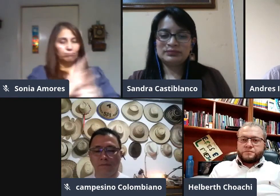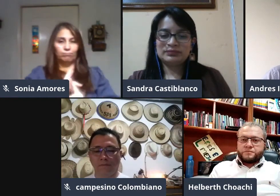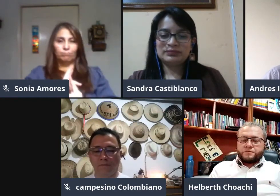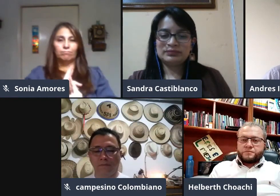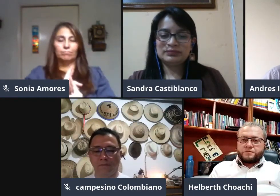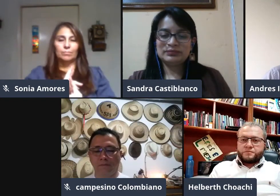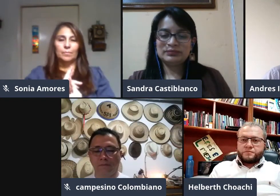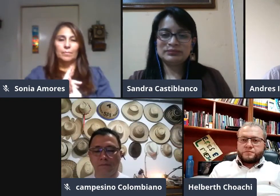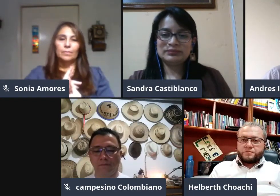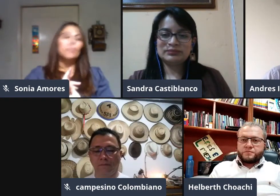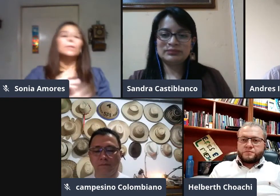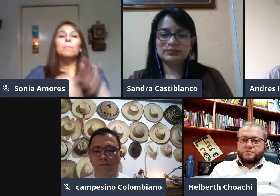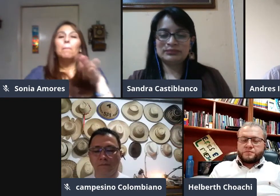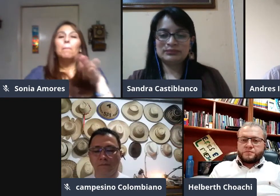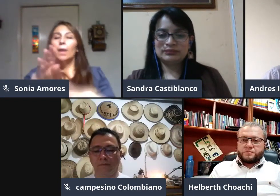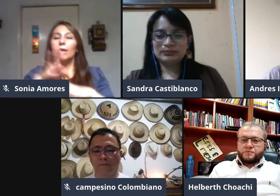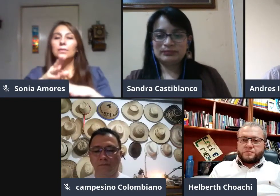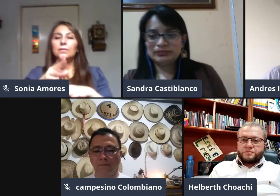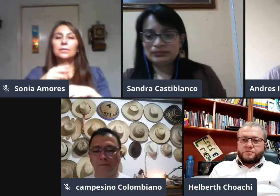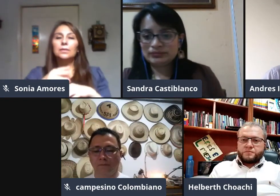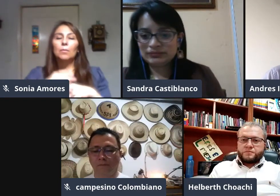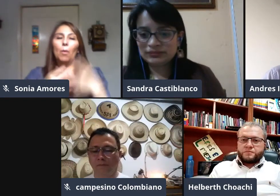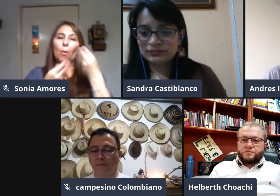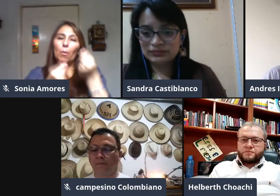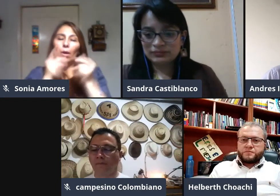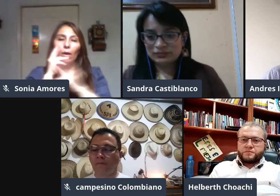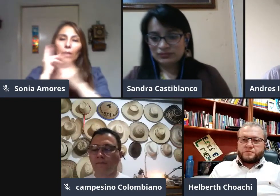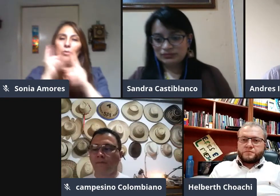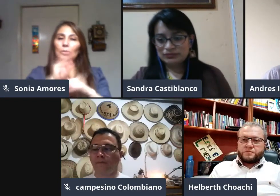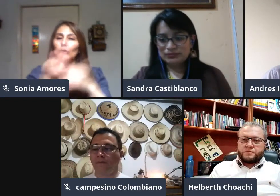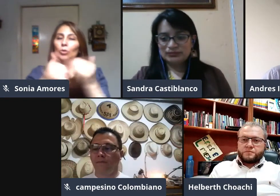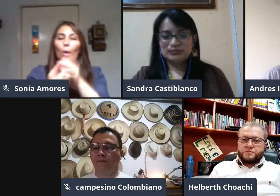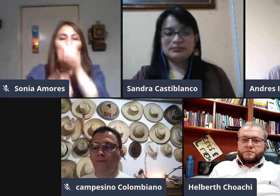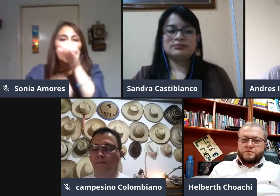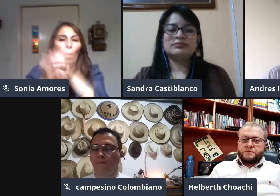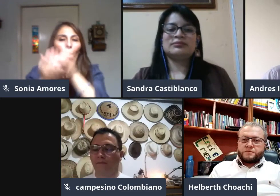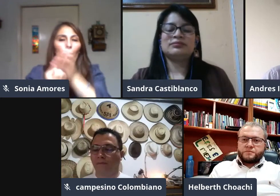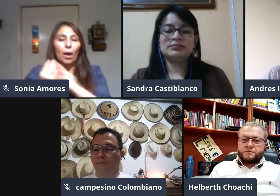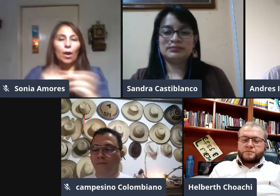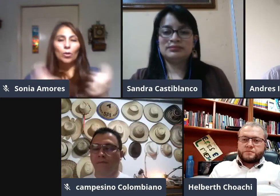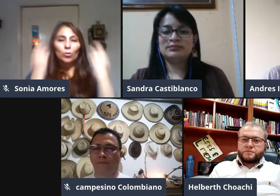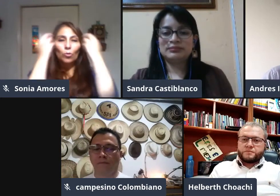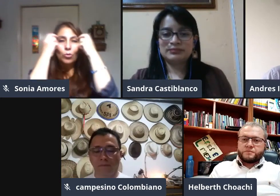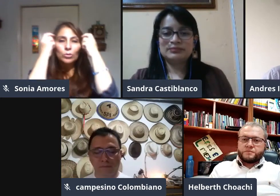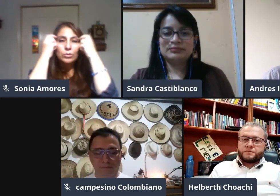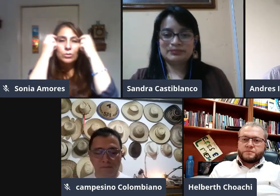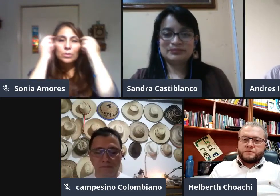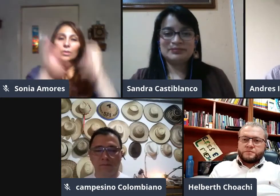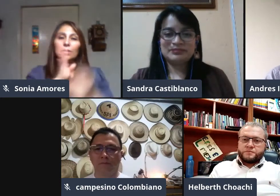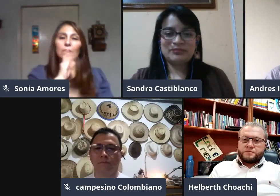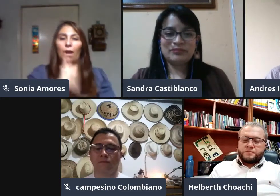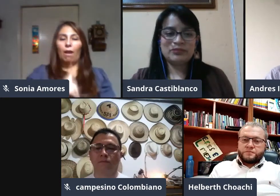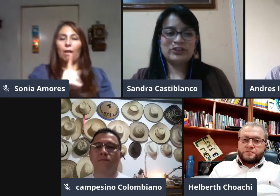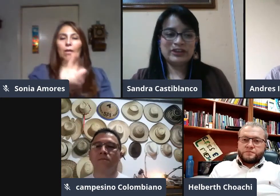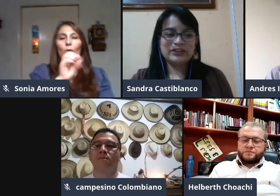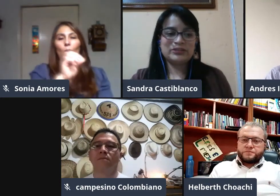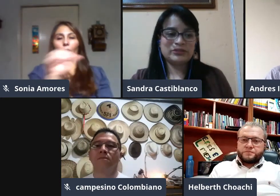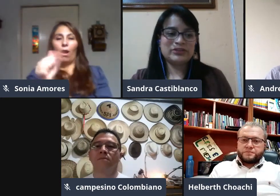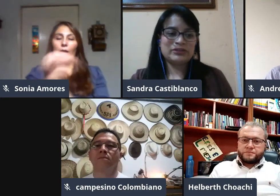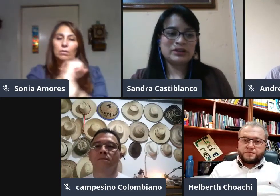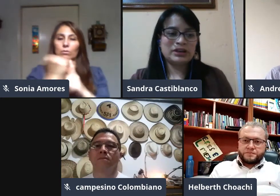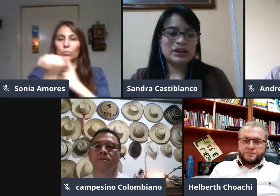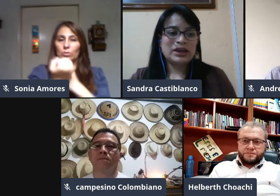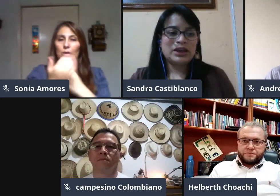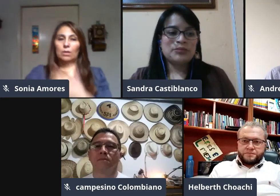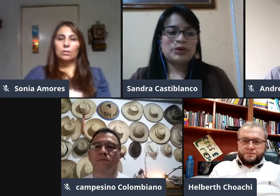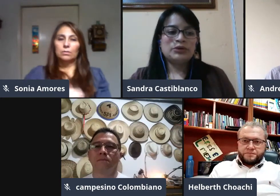valorar la producción de conocimiento por parte de nuestros líderes y lideresas sociales. Muchas gracias,